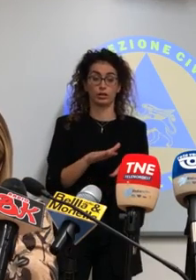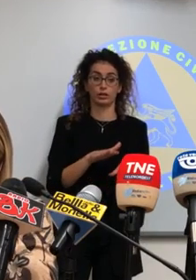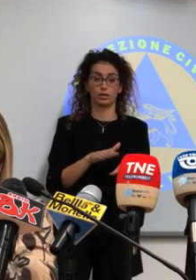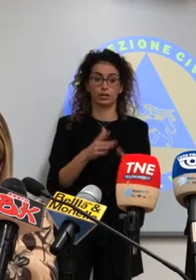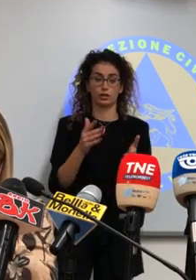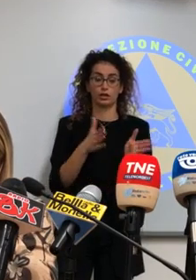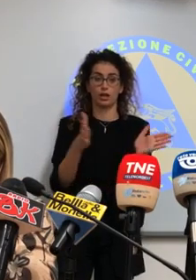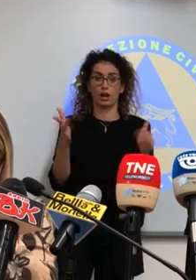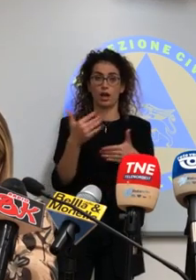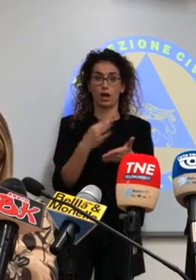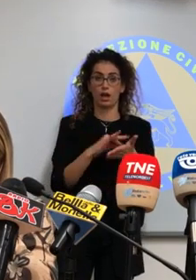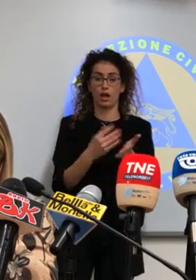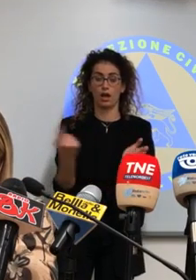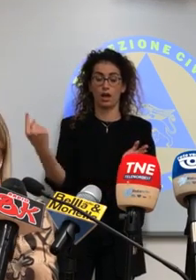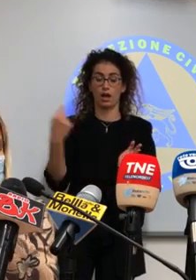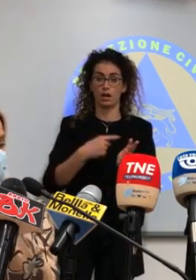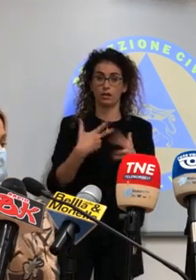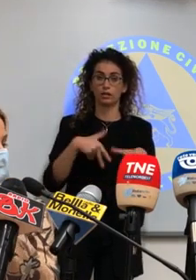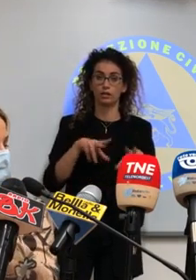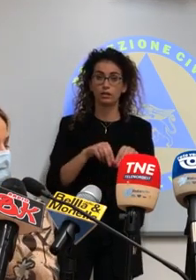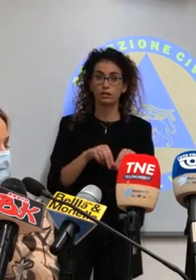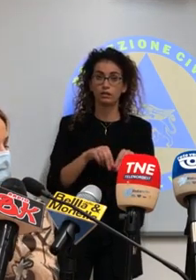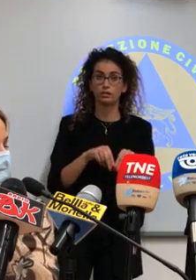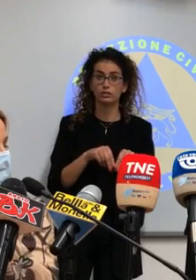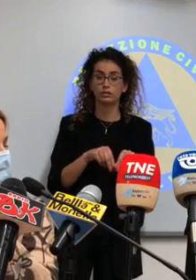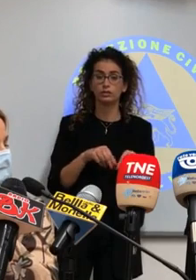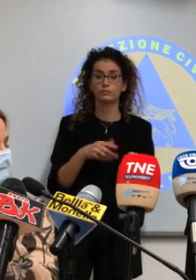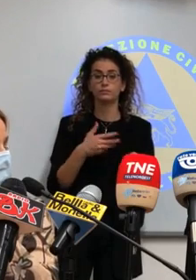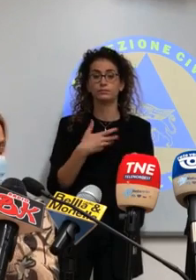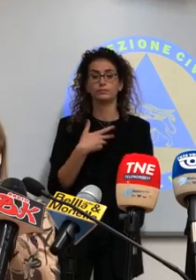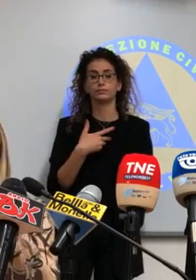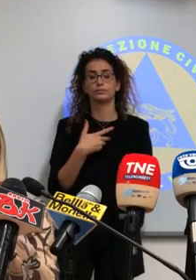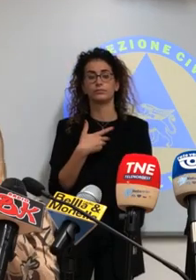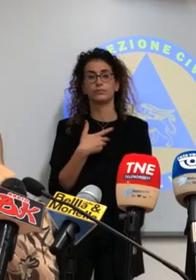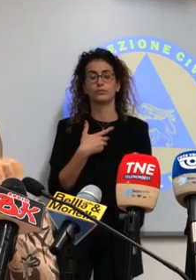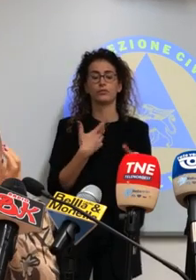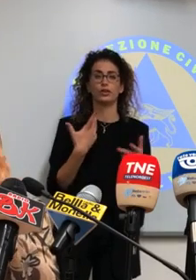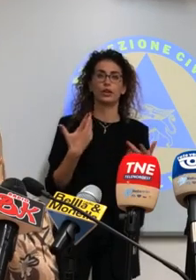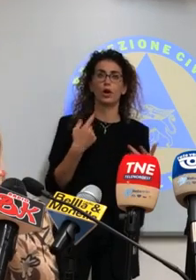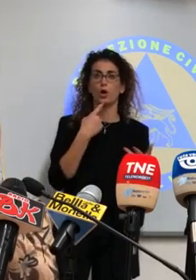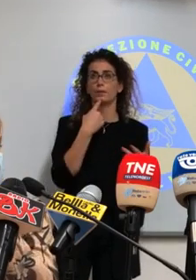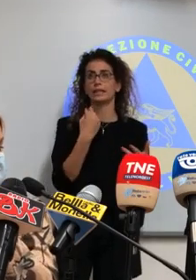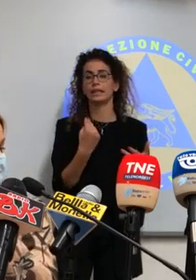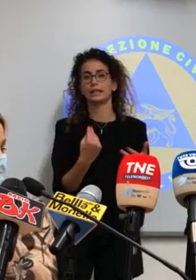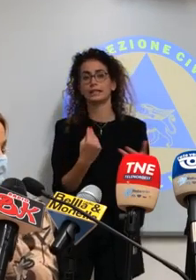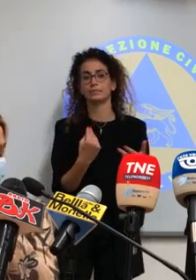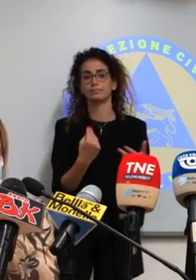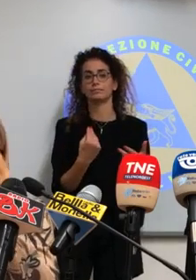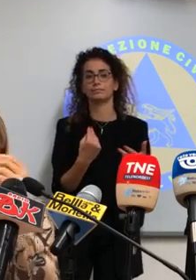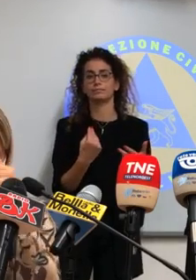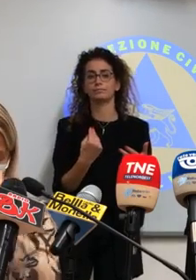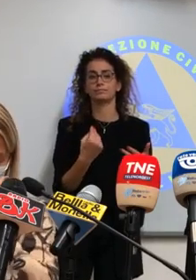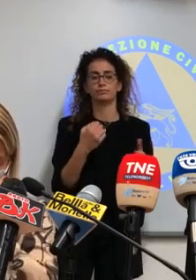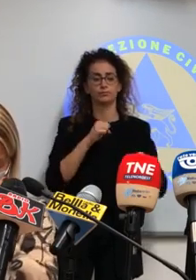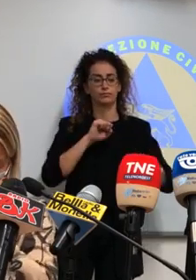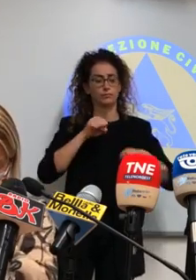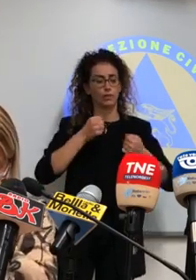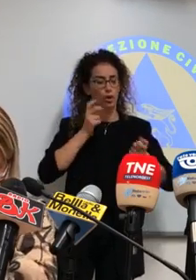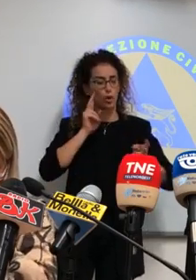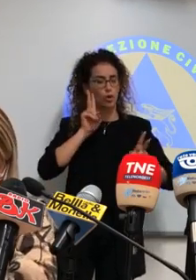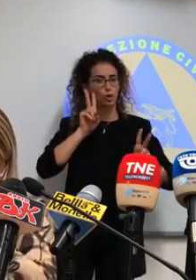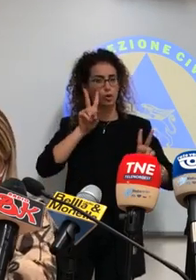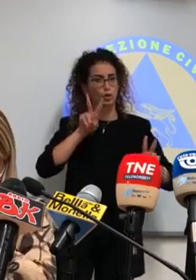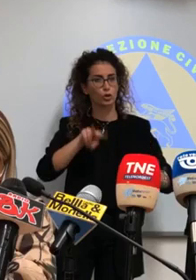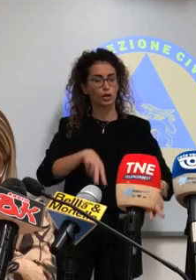tornano in classe sono, diciamo, in una sorta di, come si può dire, comportamento